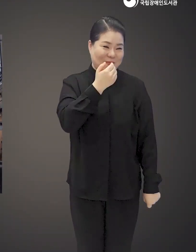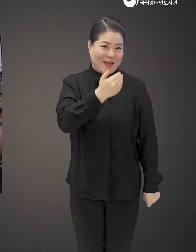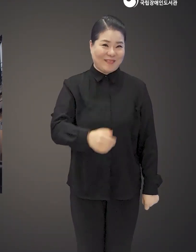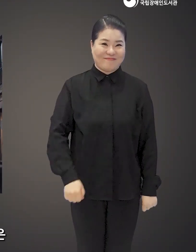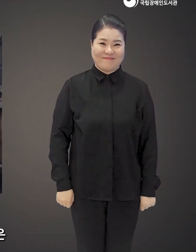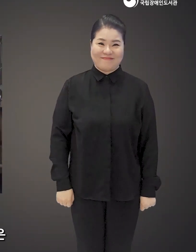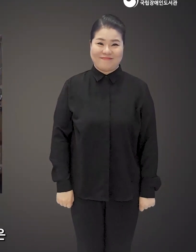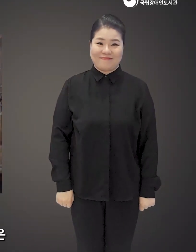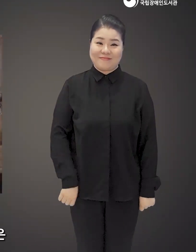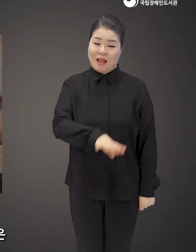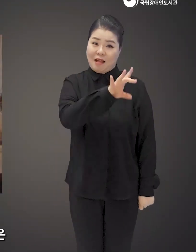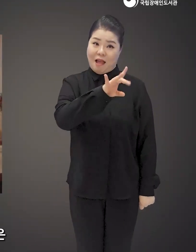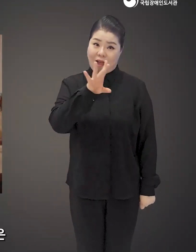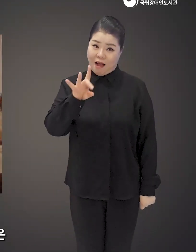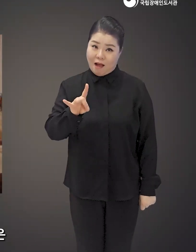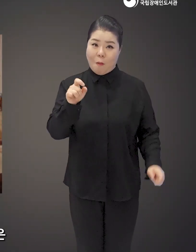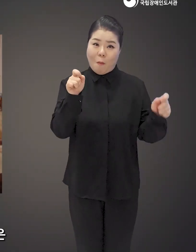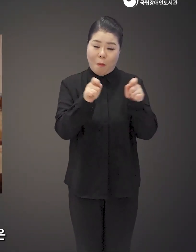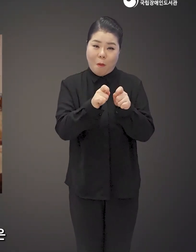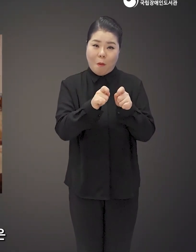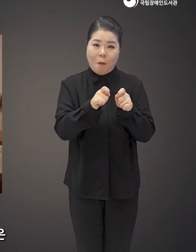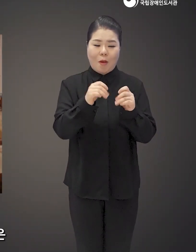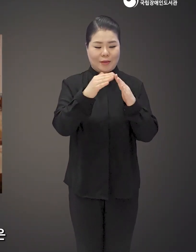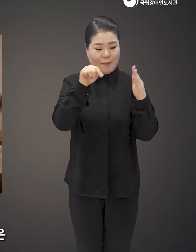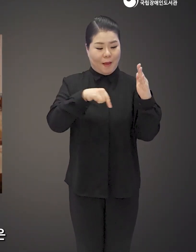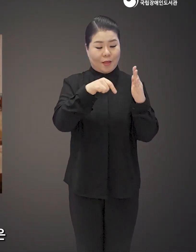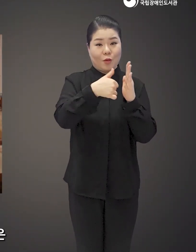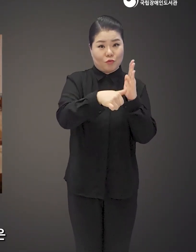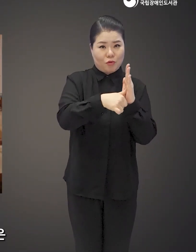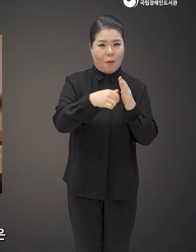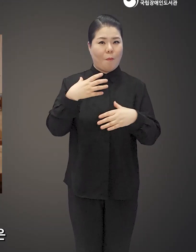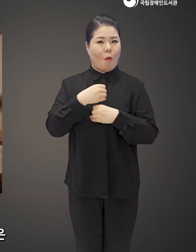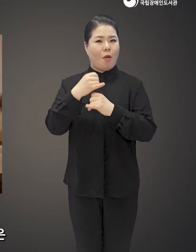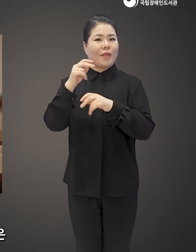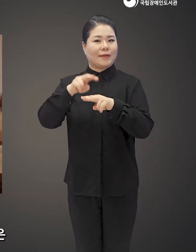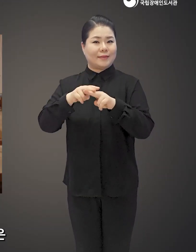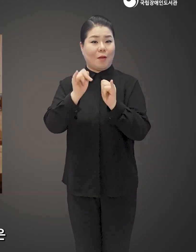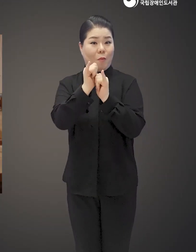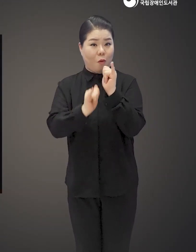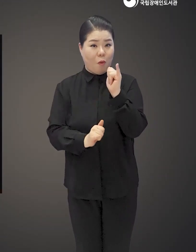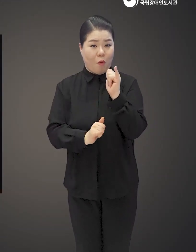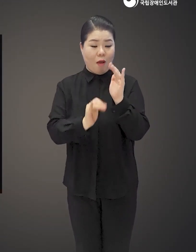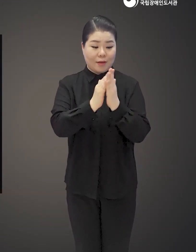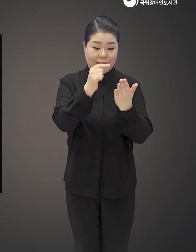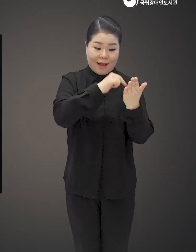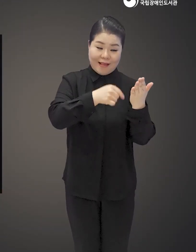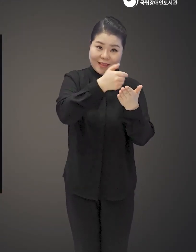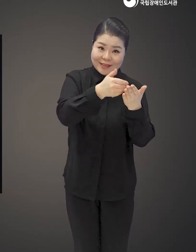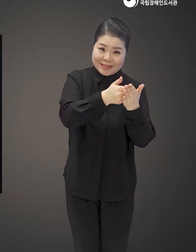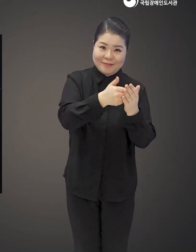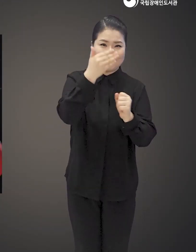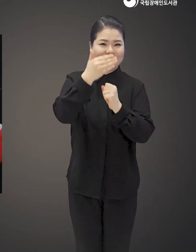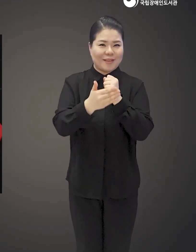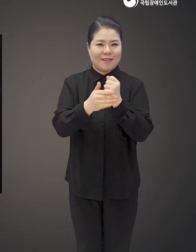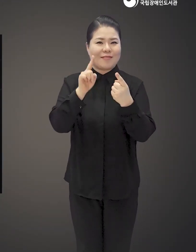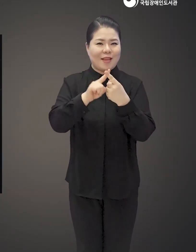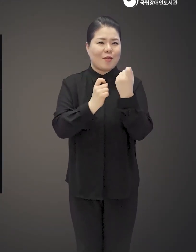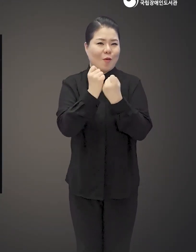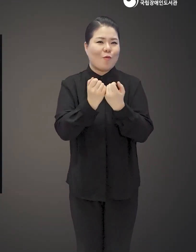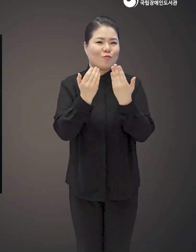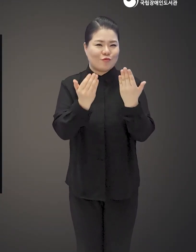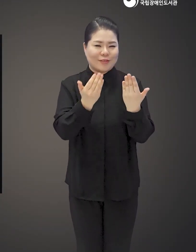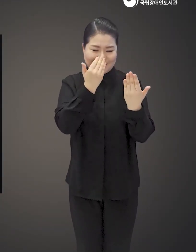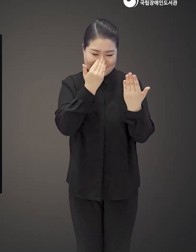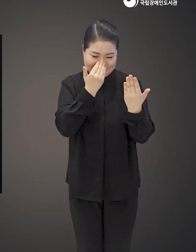대목이죠. 특히 이따금 짧게 소개되는 가구, 안락의자의 역사 등은 책 속 일러스트와 사진들에 대해